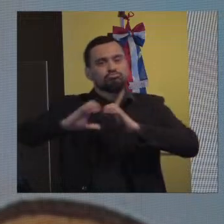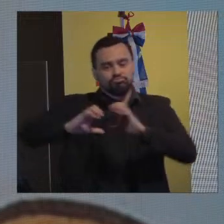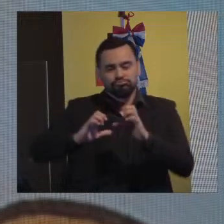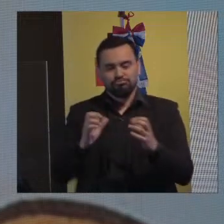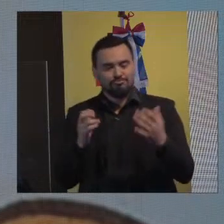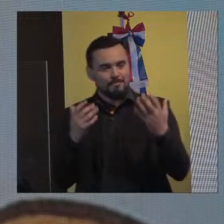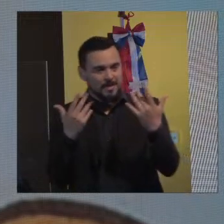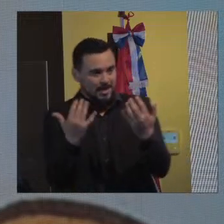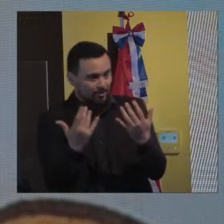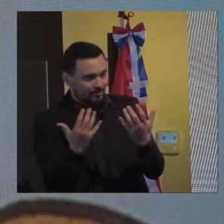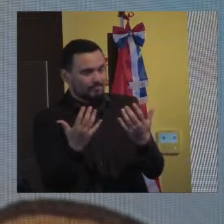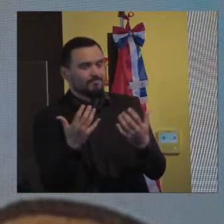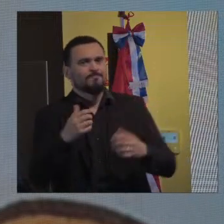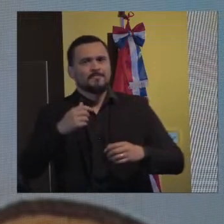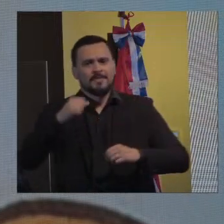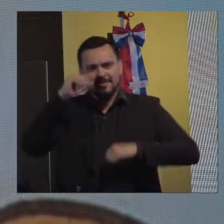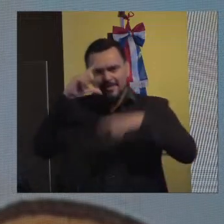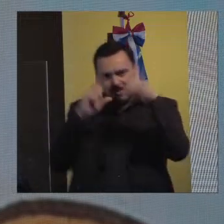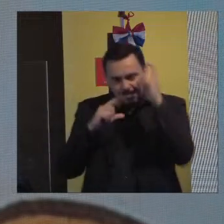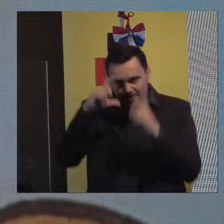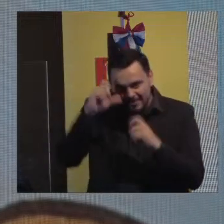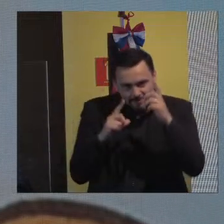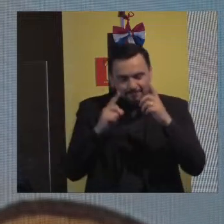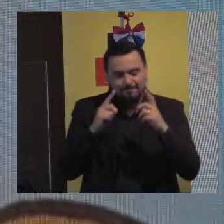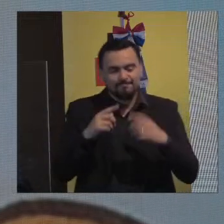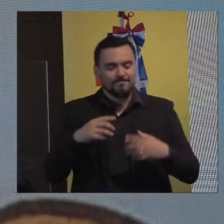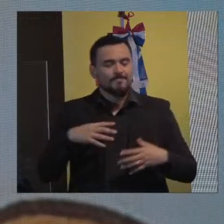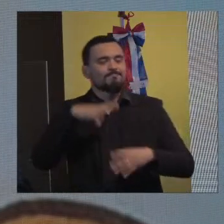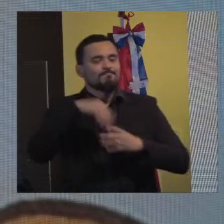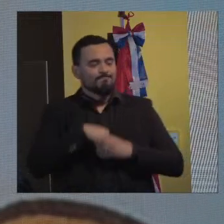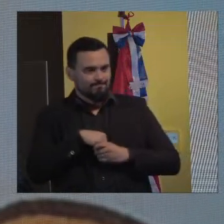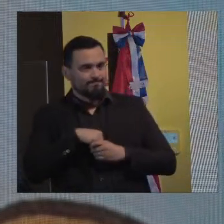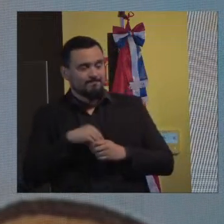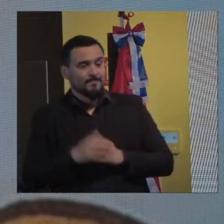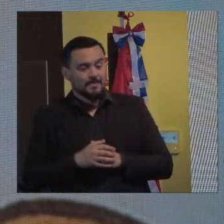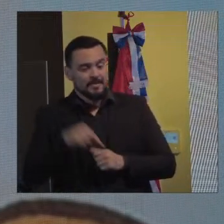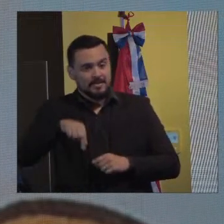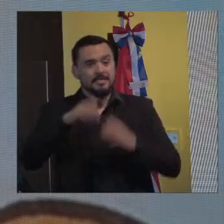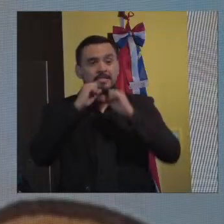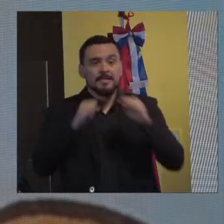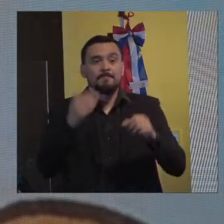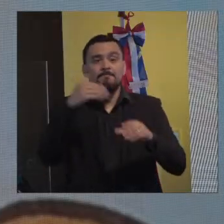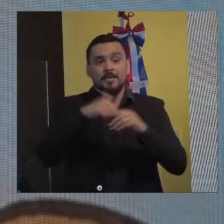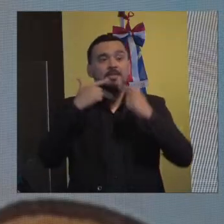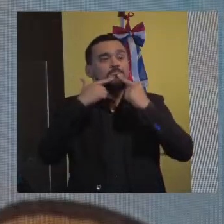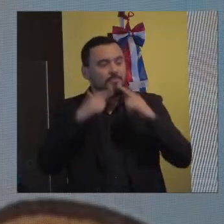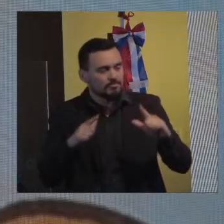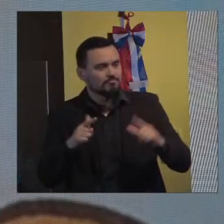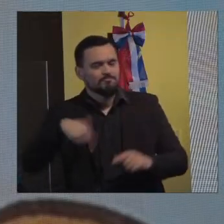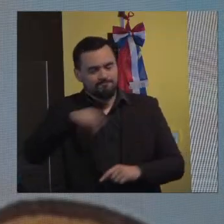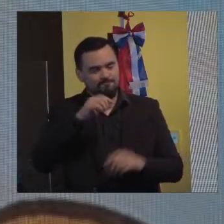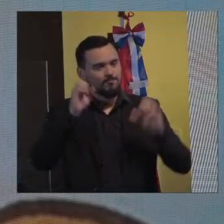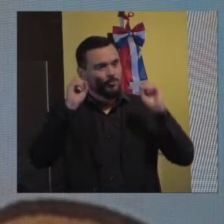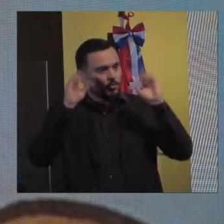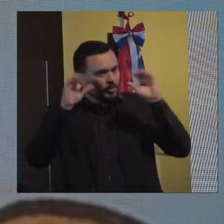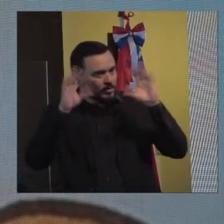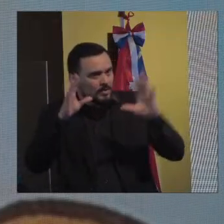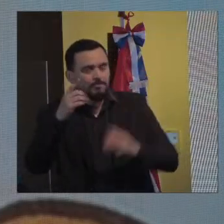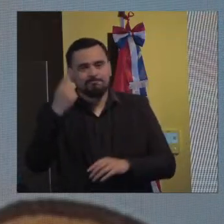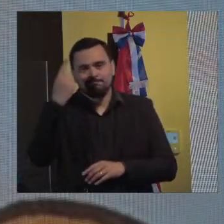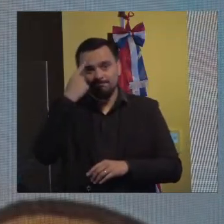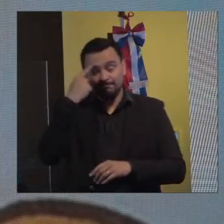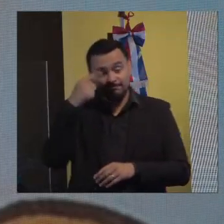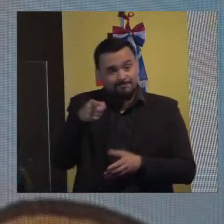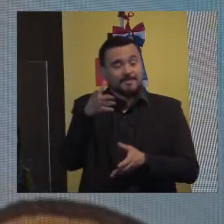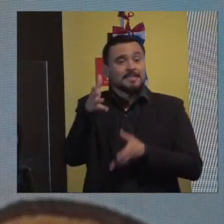manos, con los gestos y con el alma. En la Secretaría de Políticas Lingüísticas estamos conscientes de que la